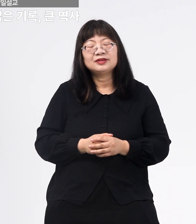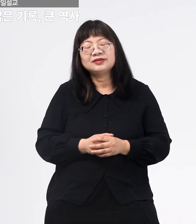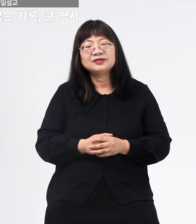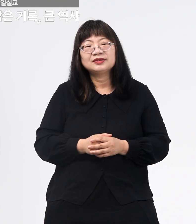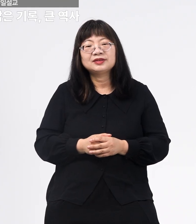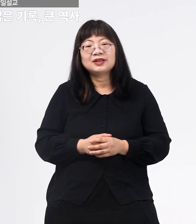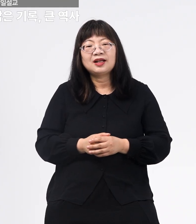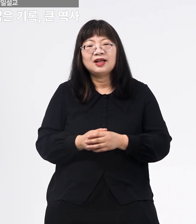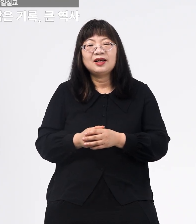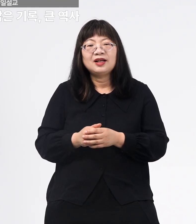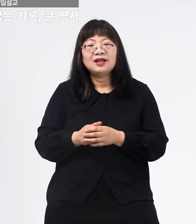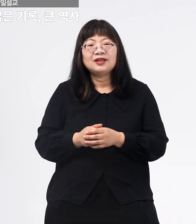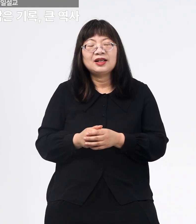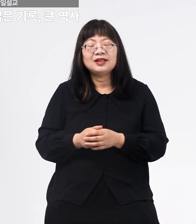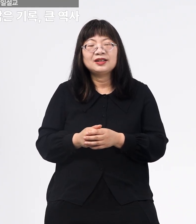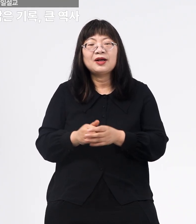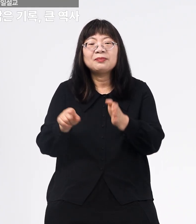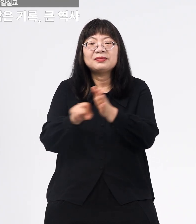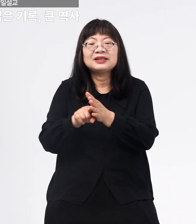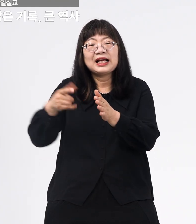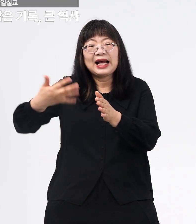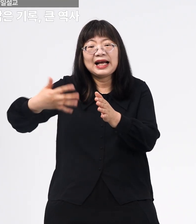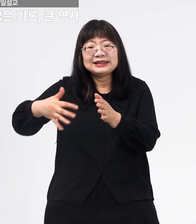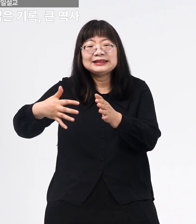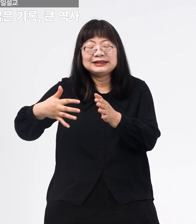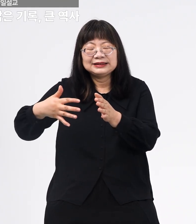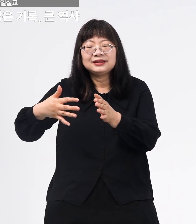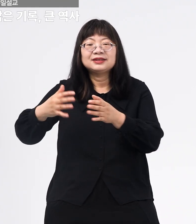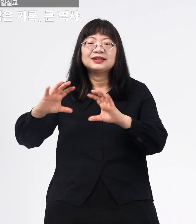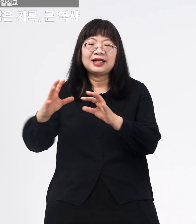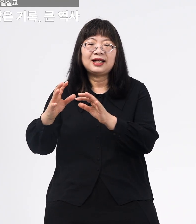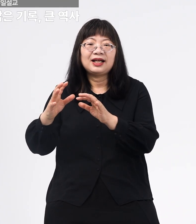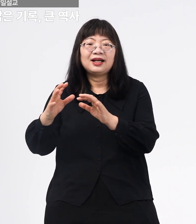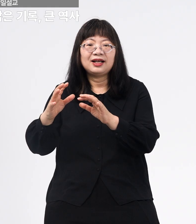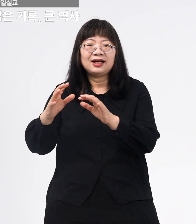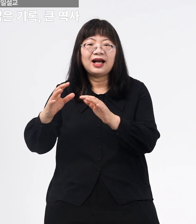배경을 갖고 있었던 경계 밖의 인물이었다.